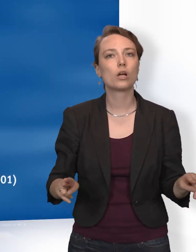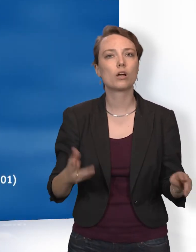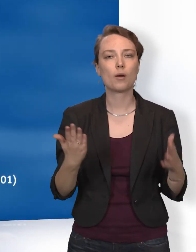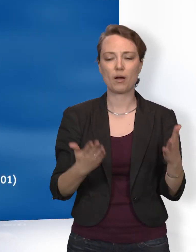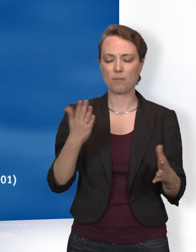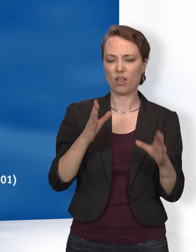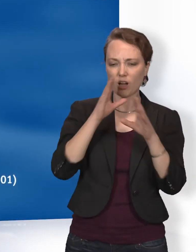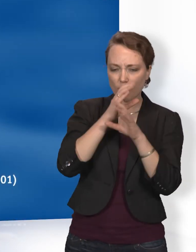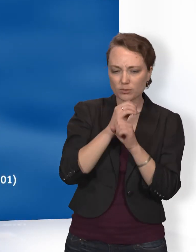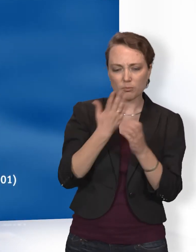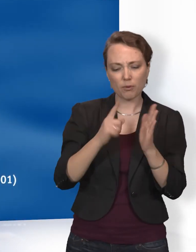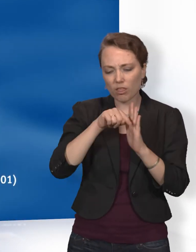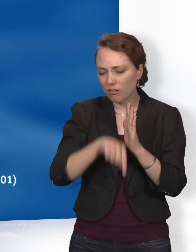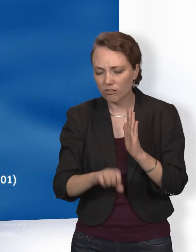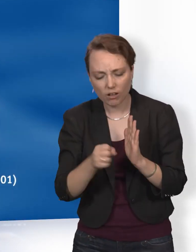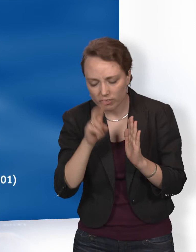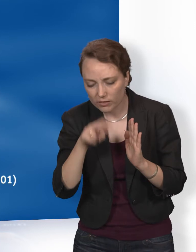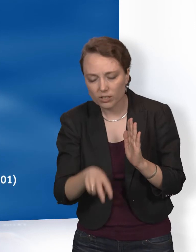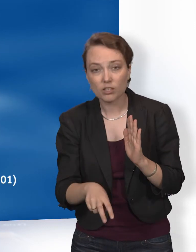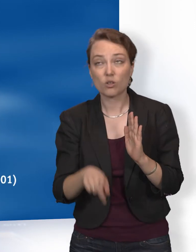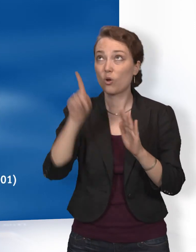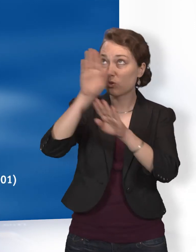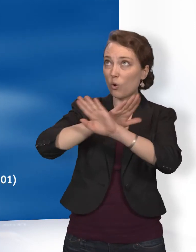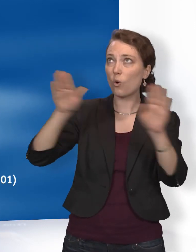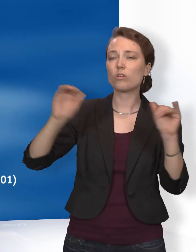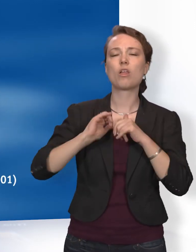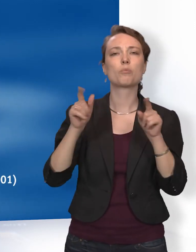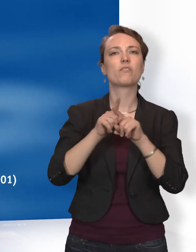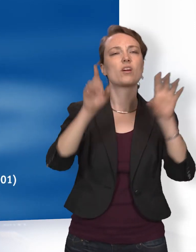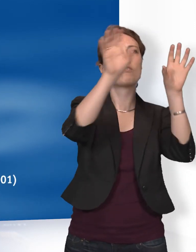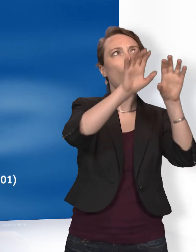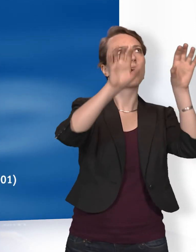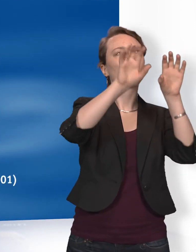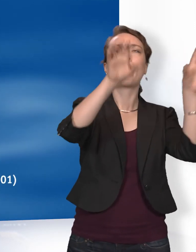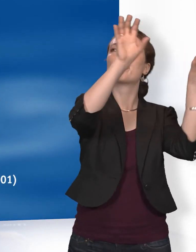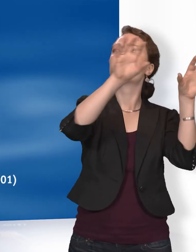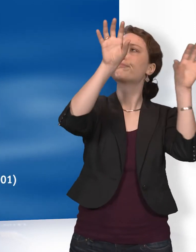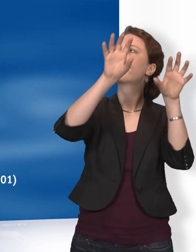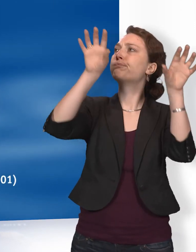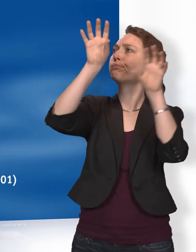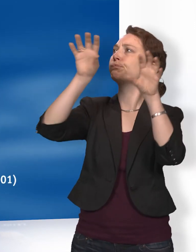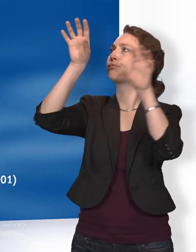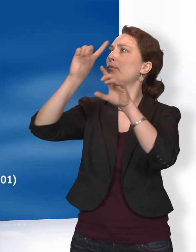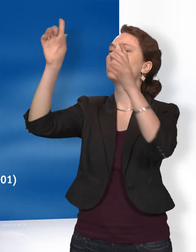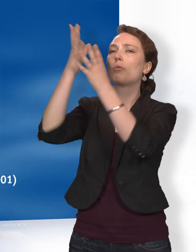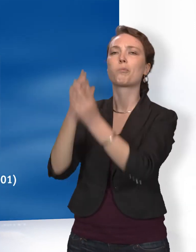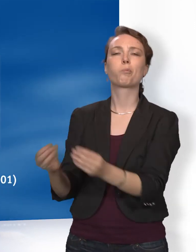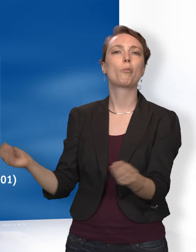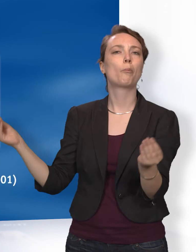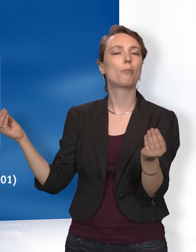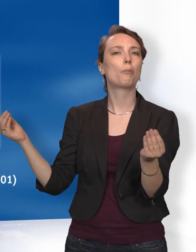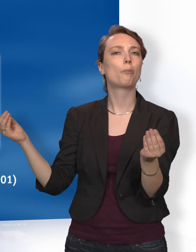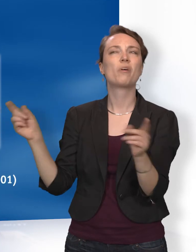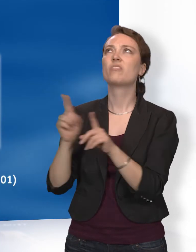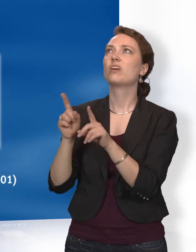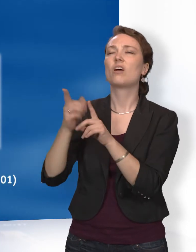Gott ist das Leben nur eine Wolke, die von einem Ende zum anderen treibt, bis sie sich auflöst und verschwindet,